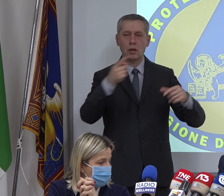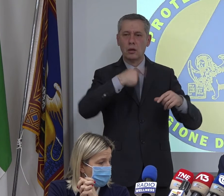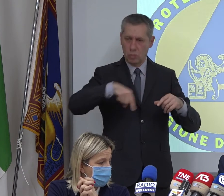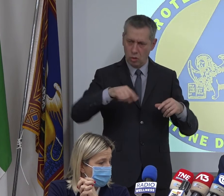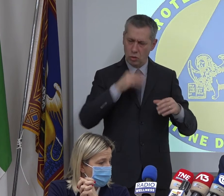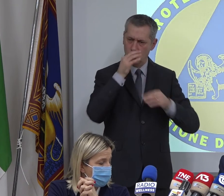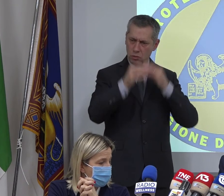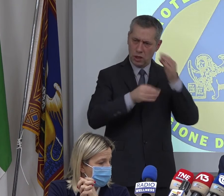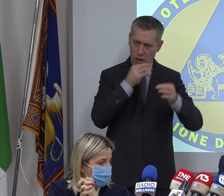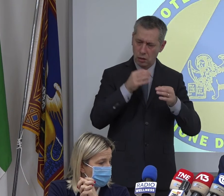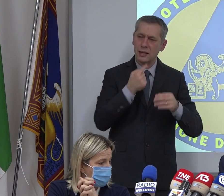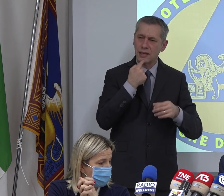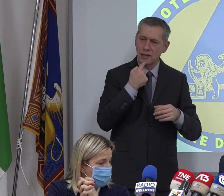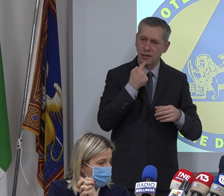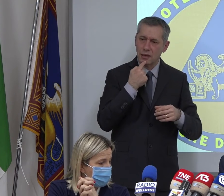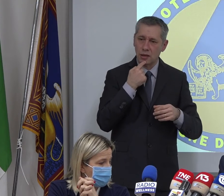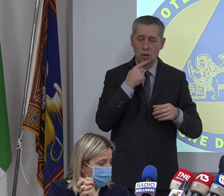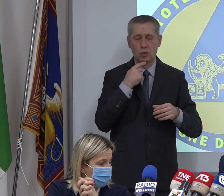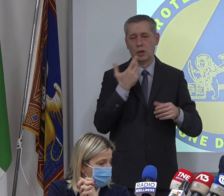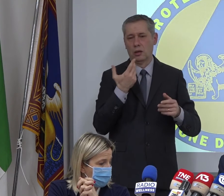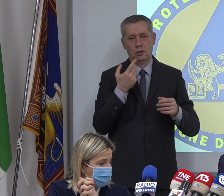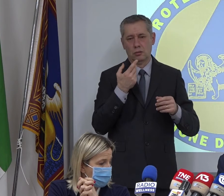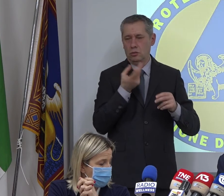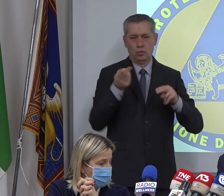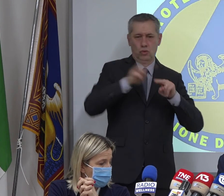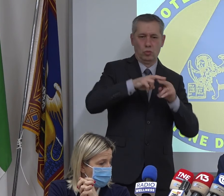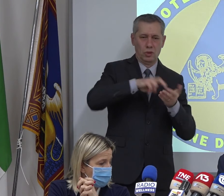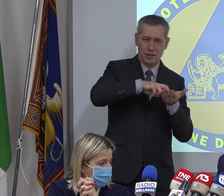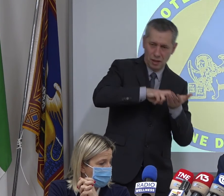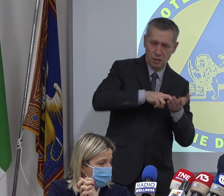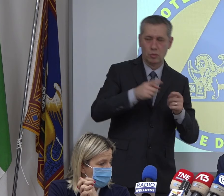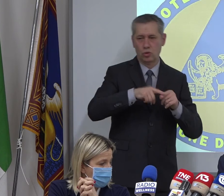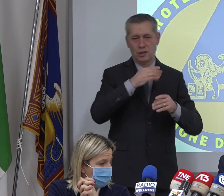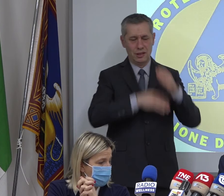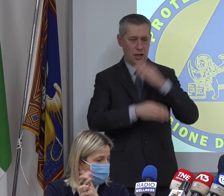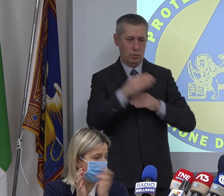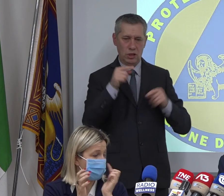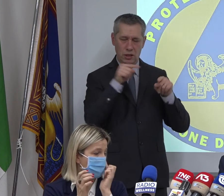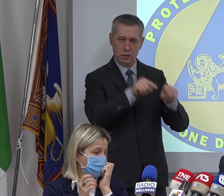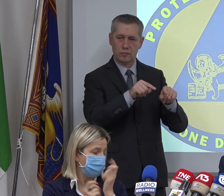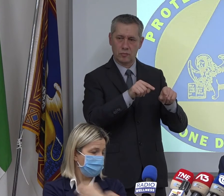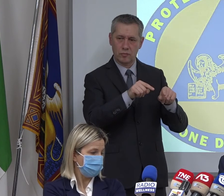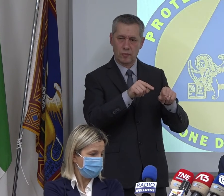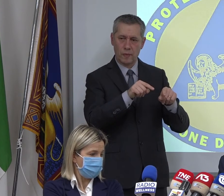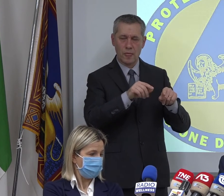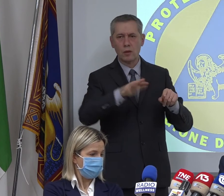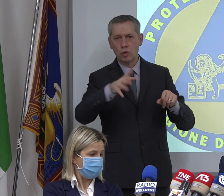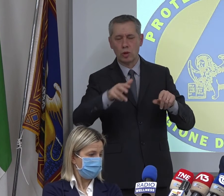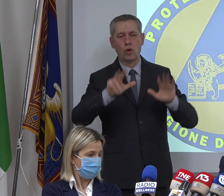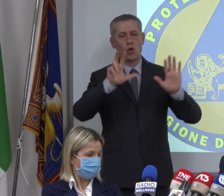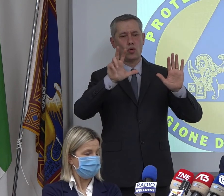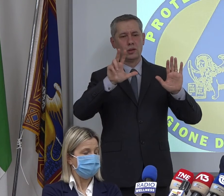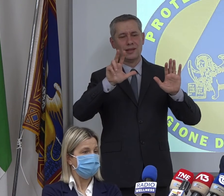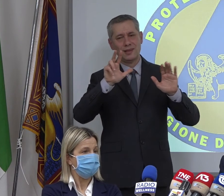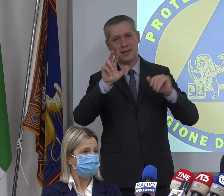puntualmente, sono i soggetti estremamente vulnerabili e disabili, che pesano attualmente, sono dati ieri sera, per poco più di